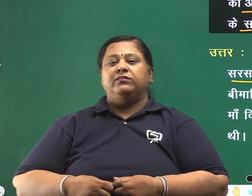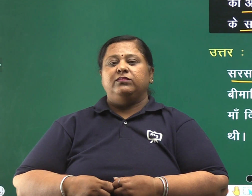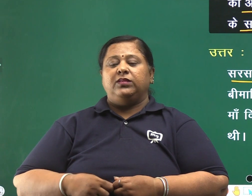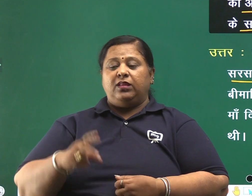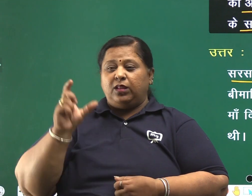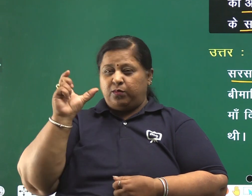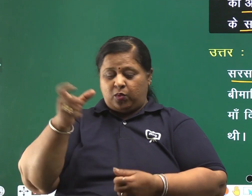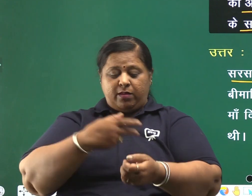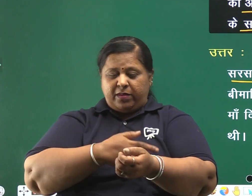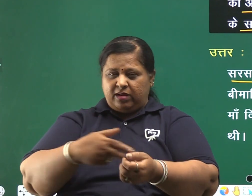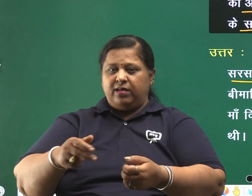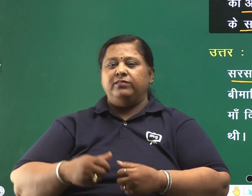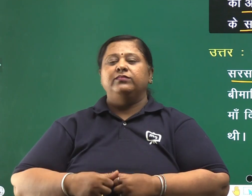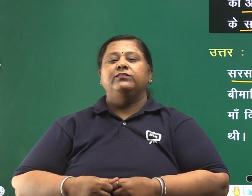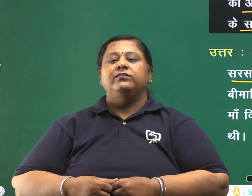निमोनिया